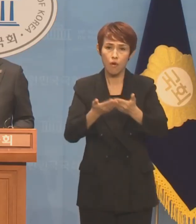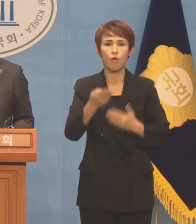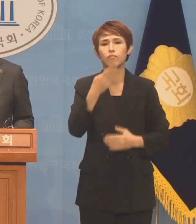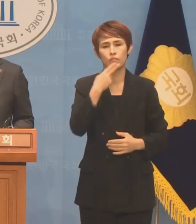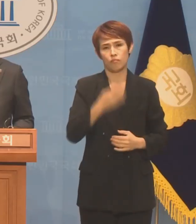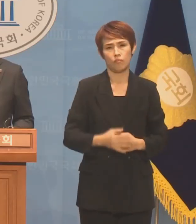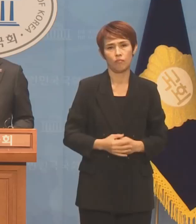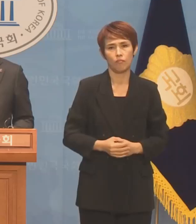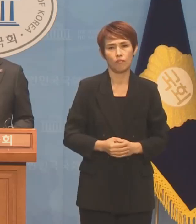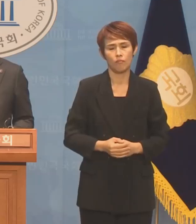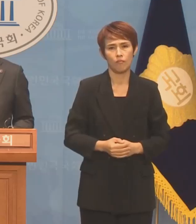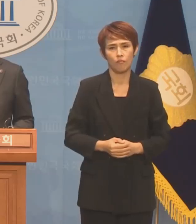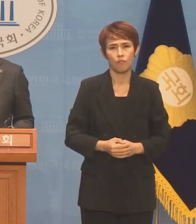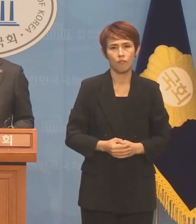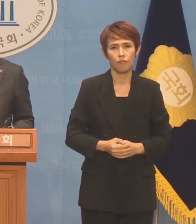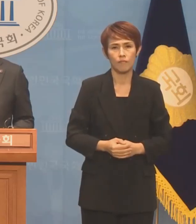있습니다.